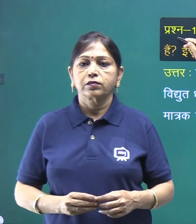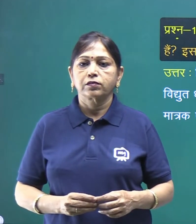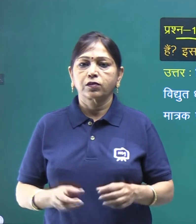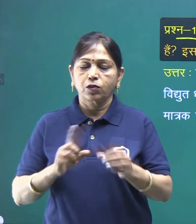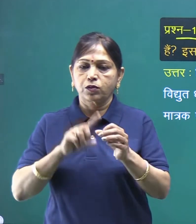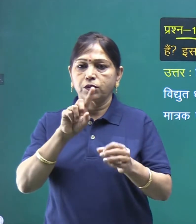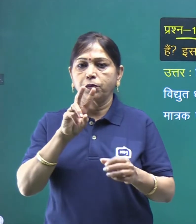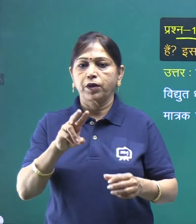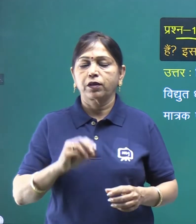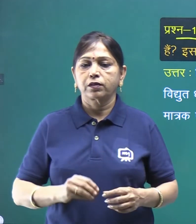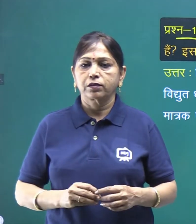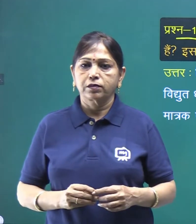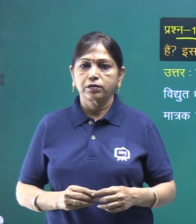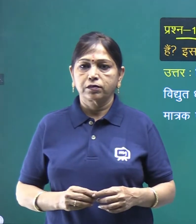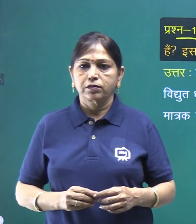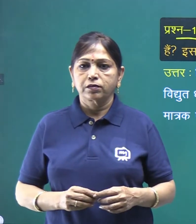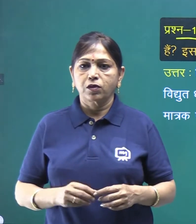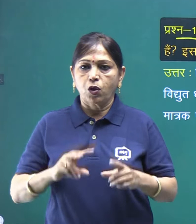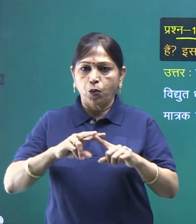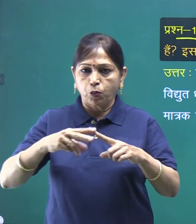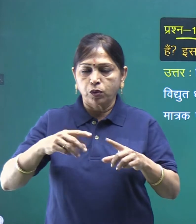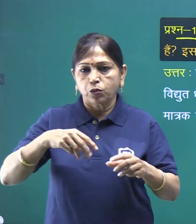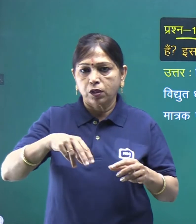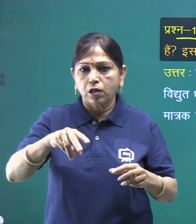प्रश्न 12, विद्युत धारा